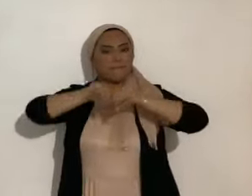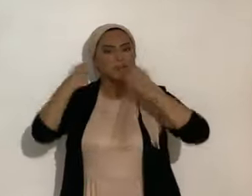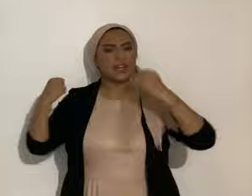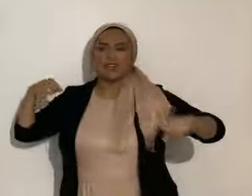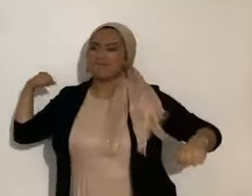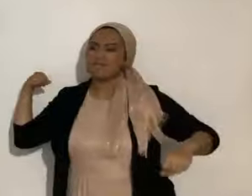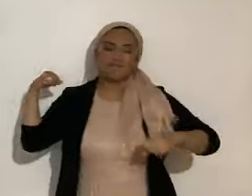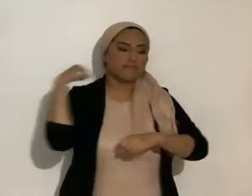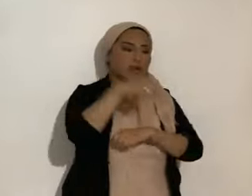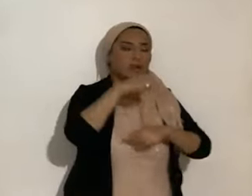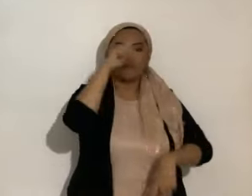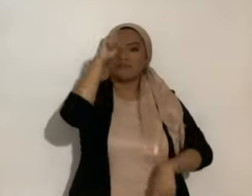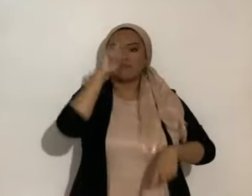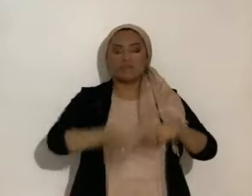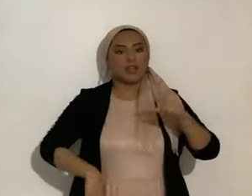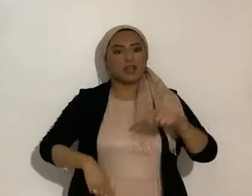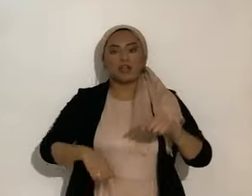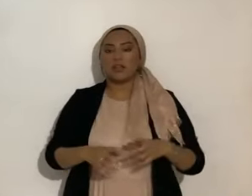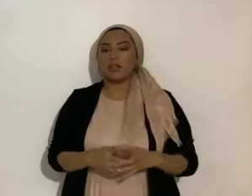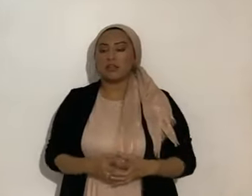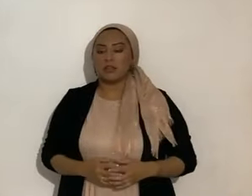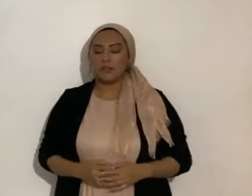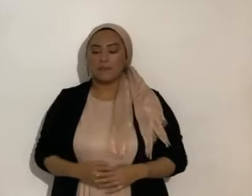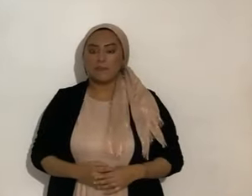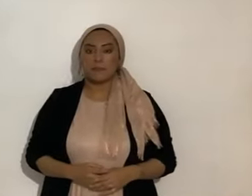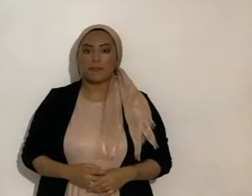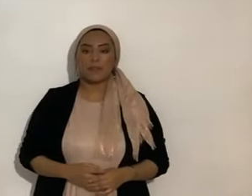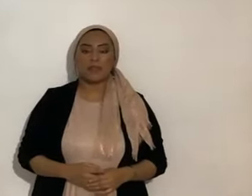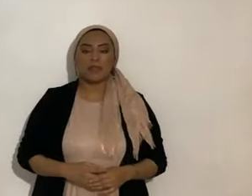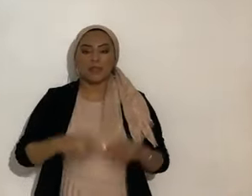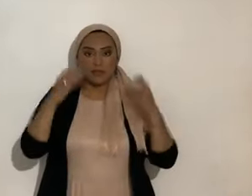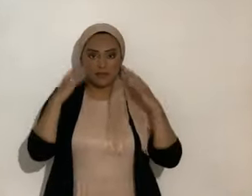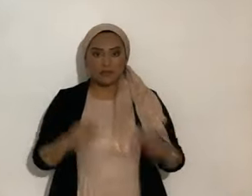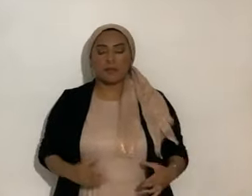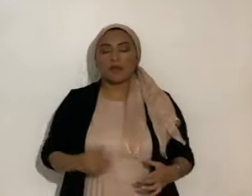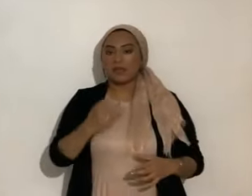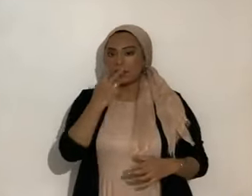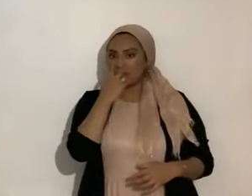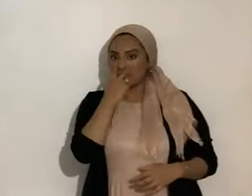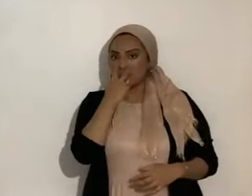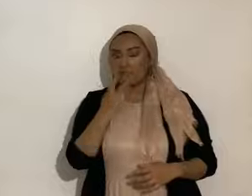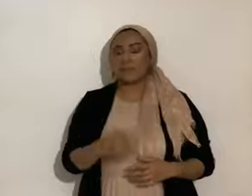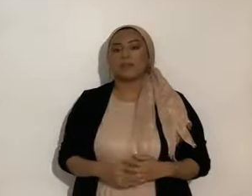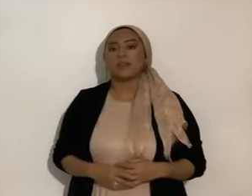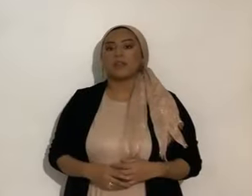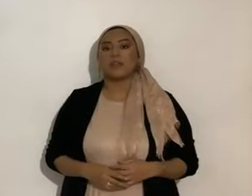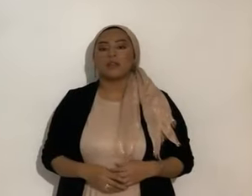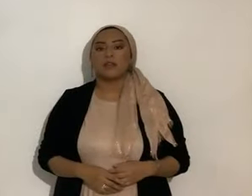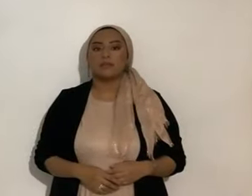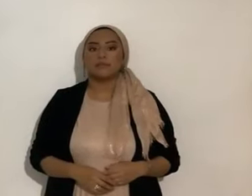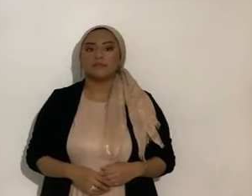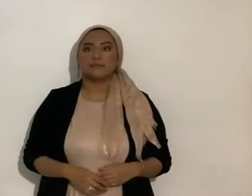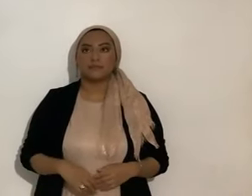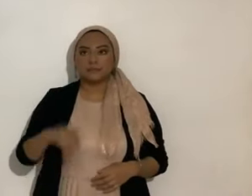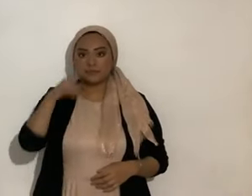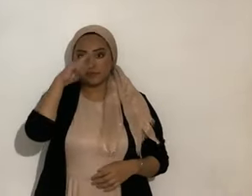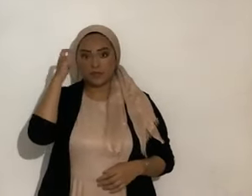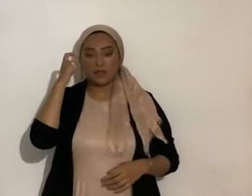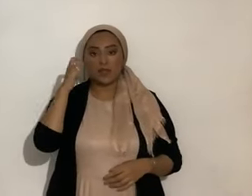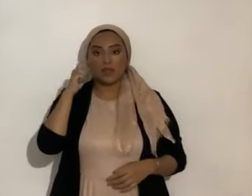fuera inalcanzable. Los ojos del cuerpo, no estoy hablando ahorita de los ojos espirituales, porque los